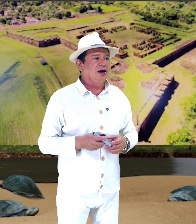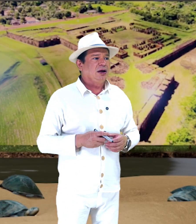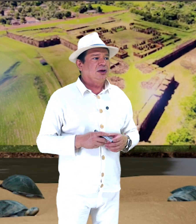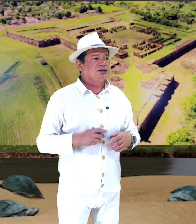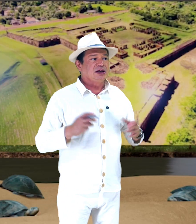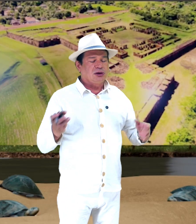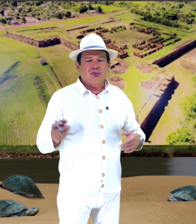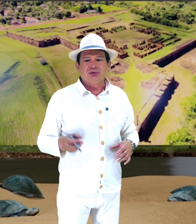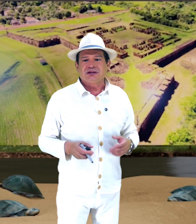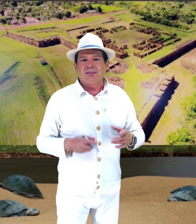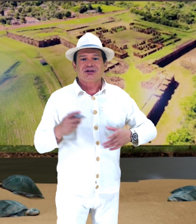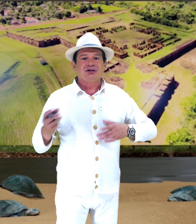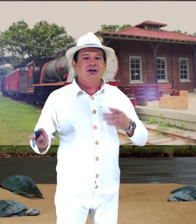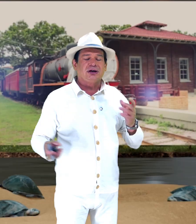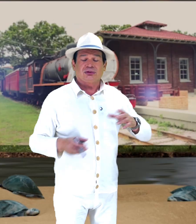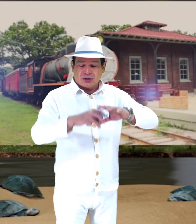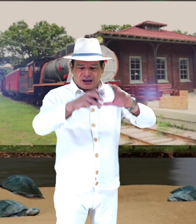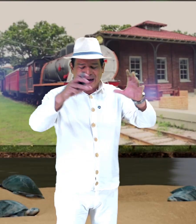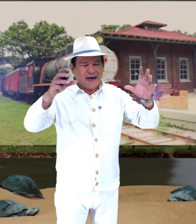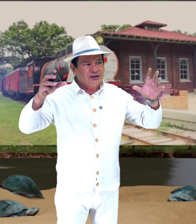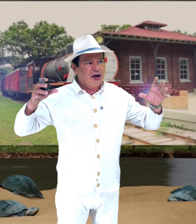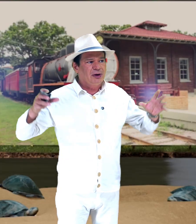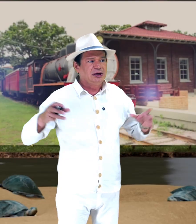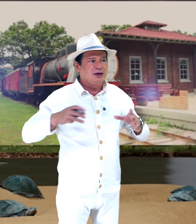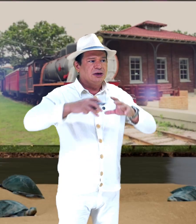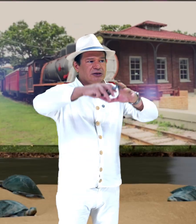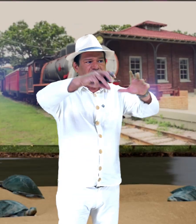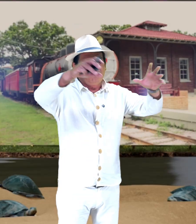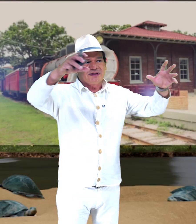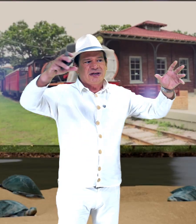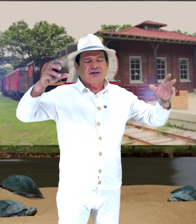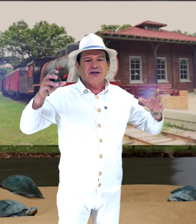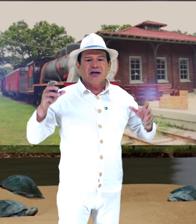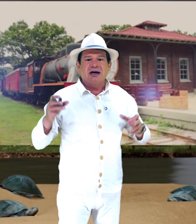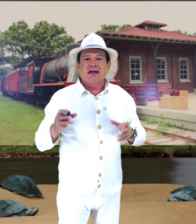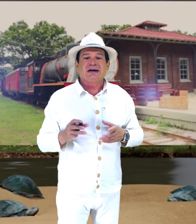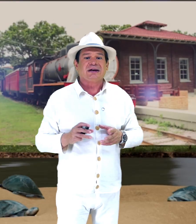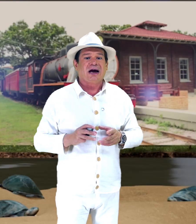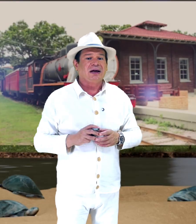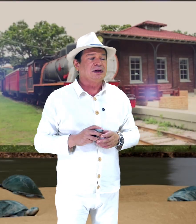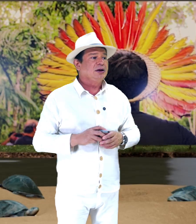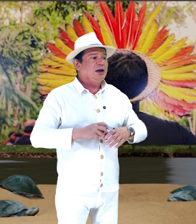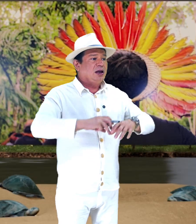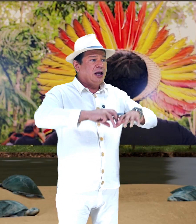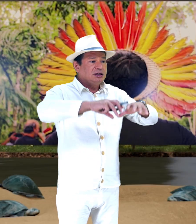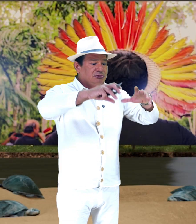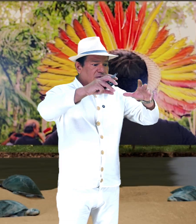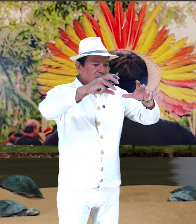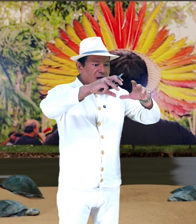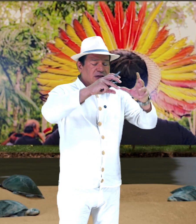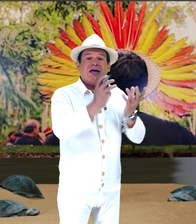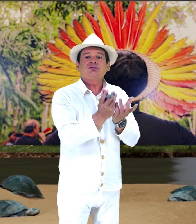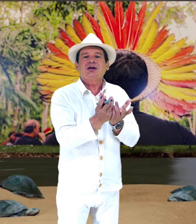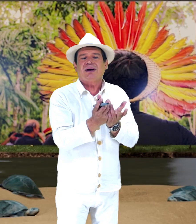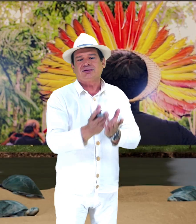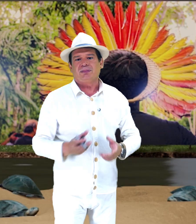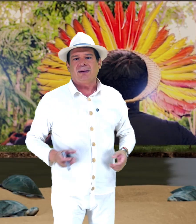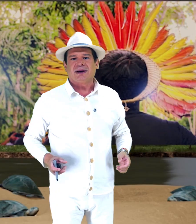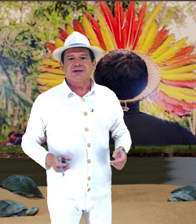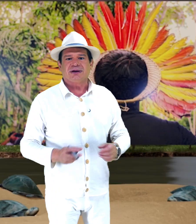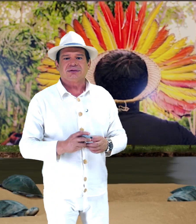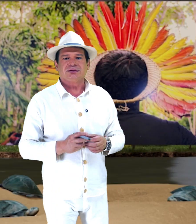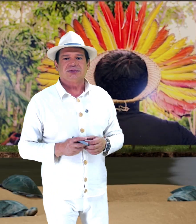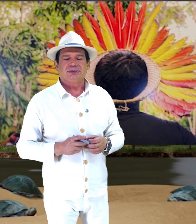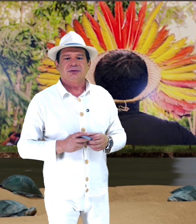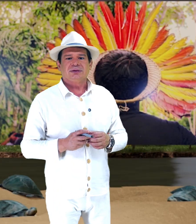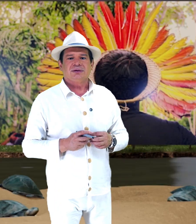Santa Lúcia, Martinica, toda aquela região ali, São Vicente, Guiana, Granada, eles vinham e eles eram